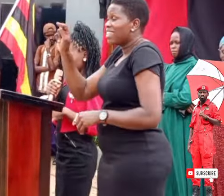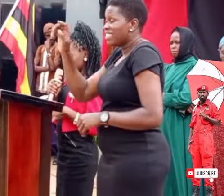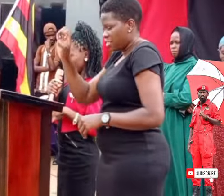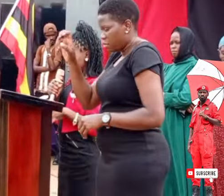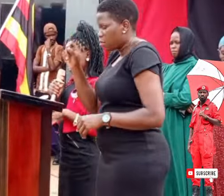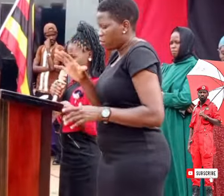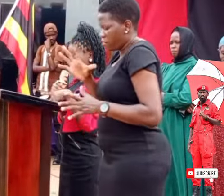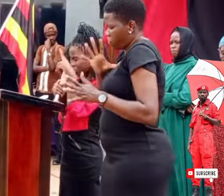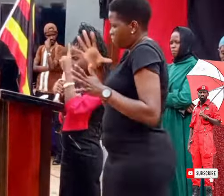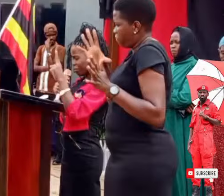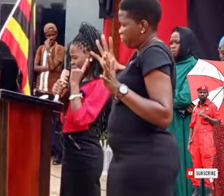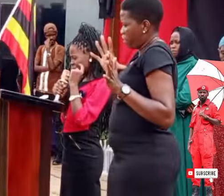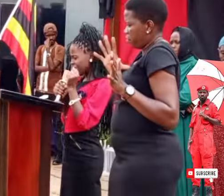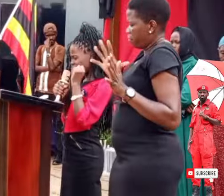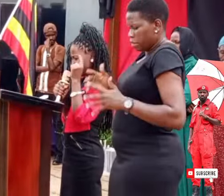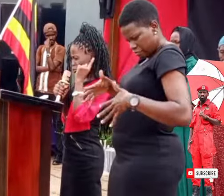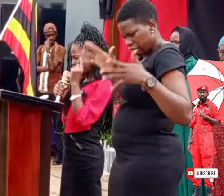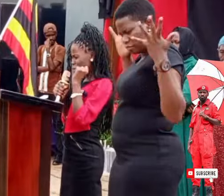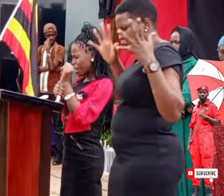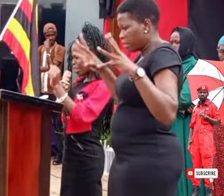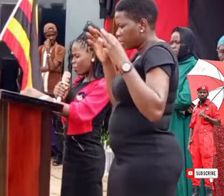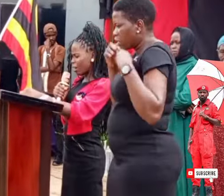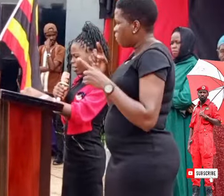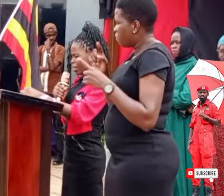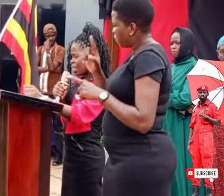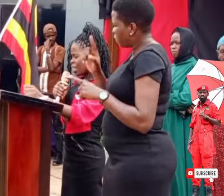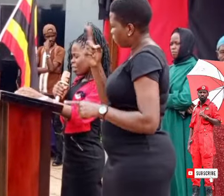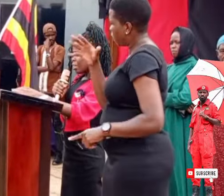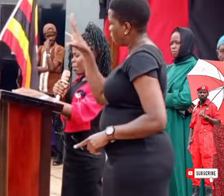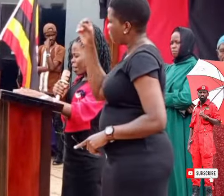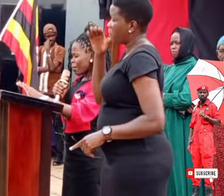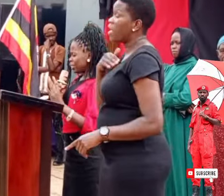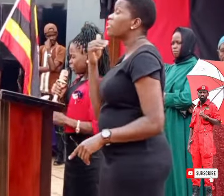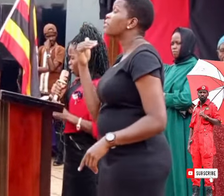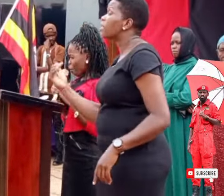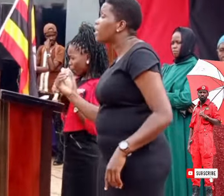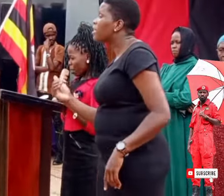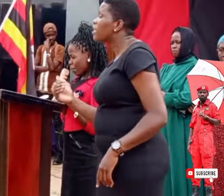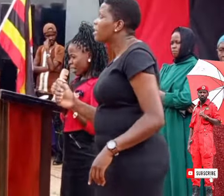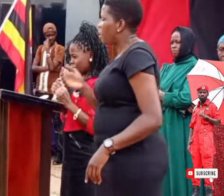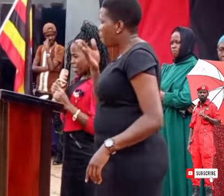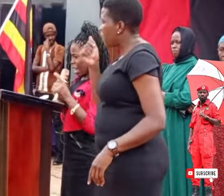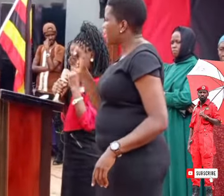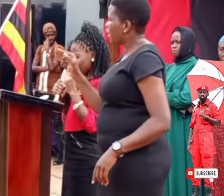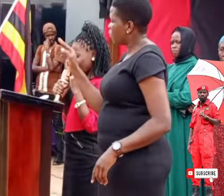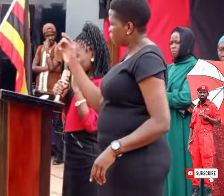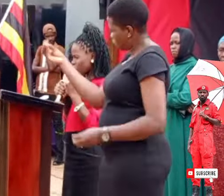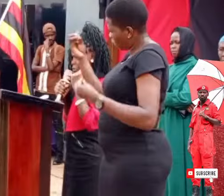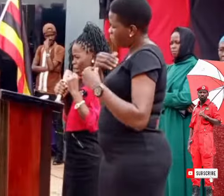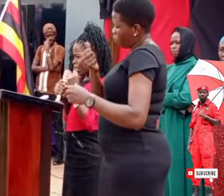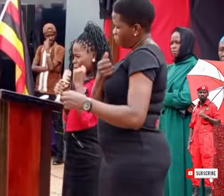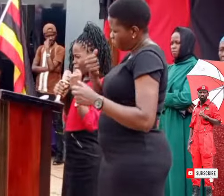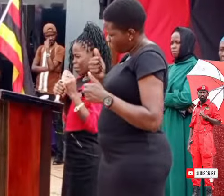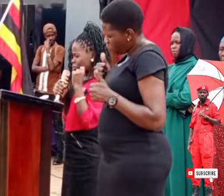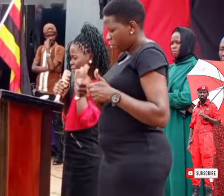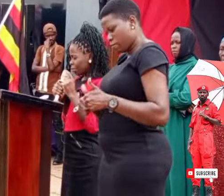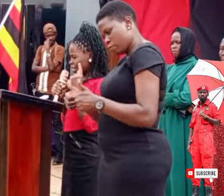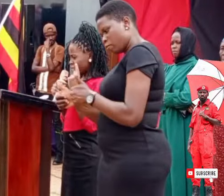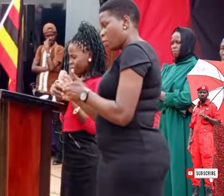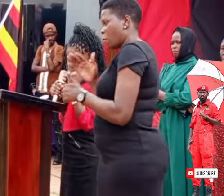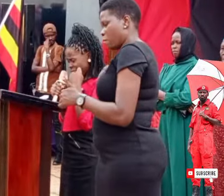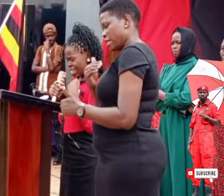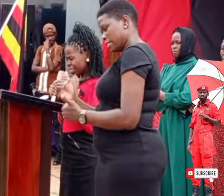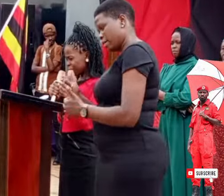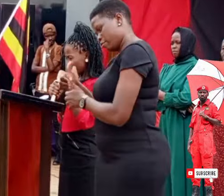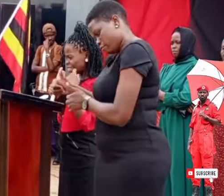biri munyazi nebagamba sigaye kuntwala naye njagala kuno naye omwana wange nebagamba tisiko mumpa omukazi ampeekere nole